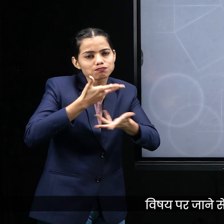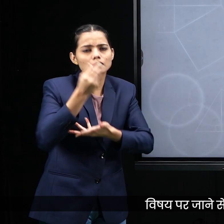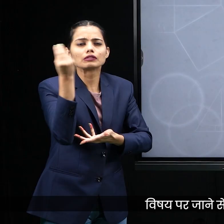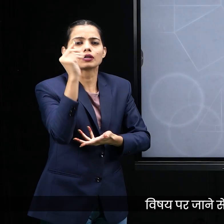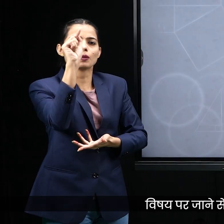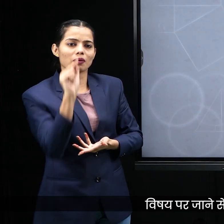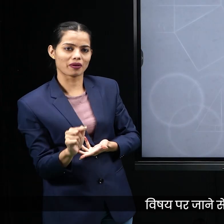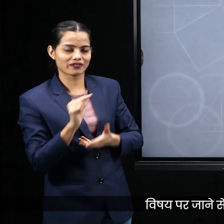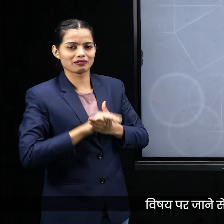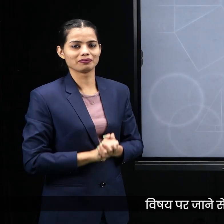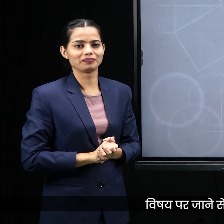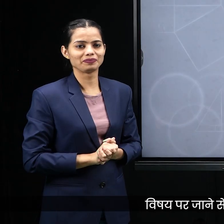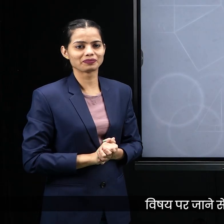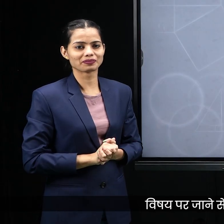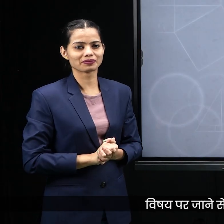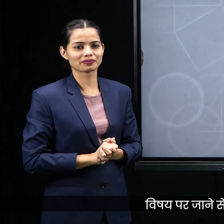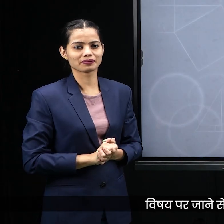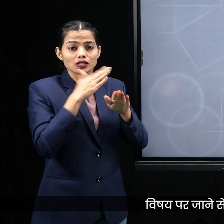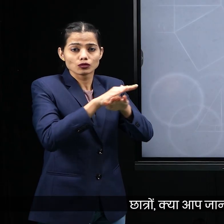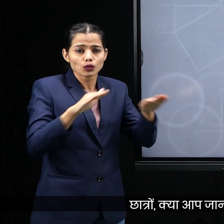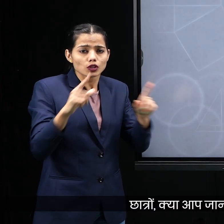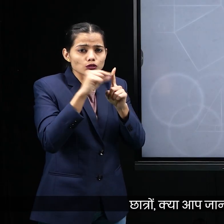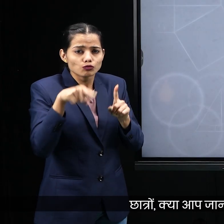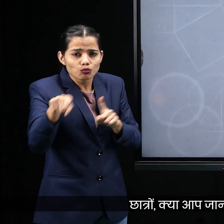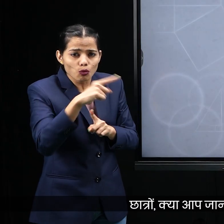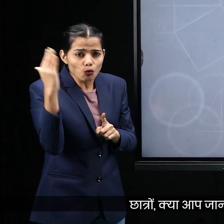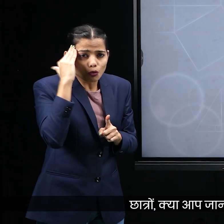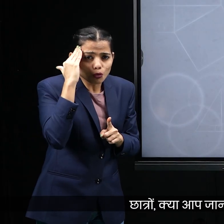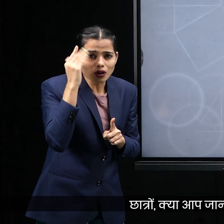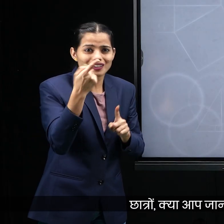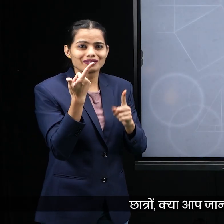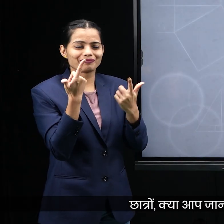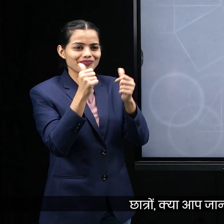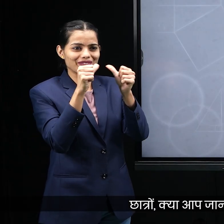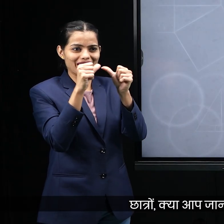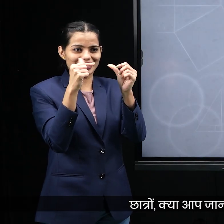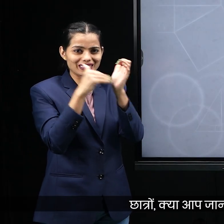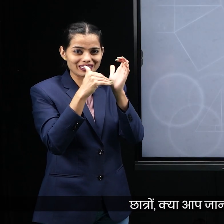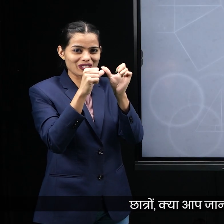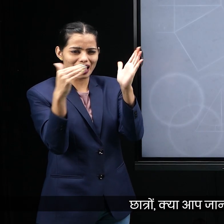पहले आइए कुछ बिंदुओं पर चर्चा करें। छात्रों, क्या आप जानते हैं कि